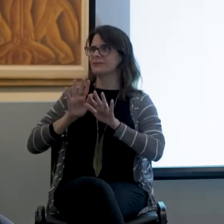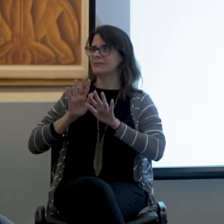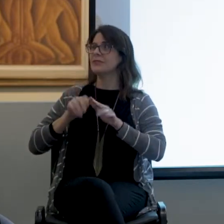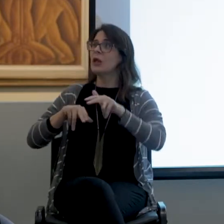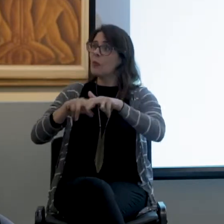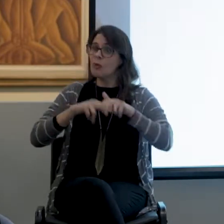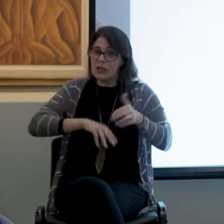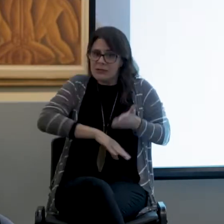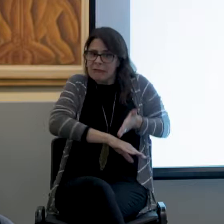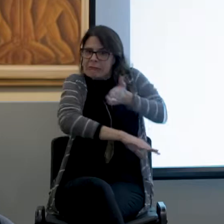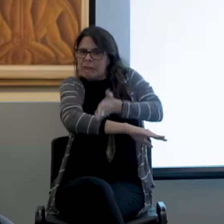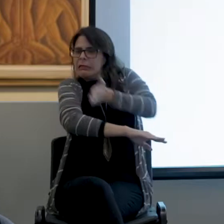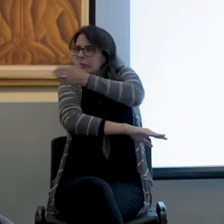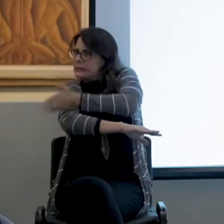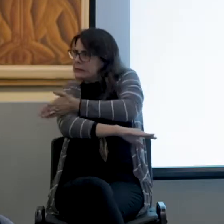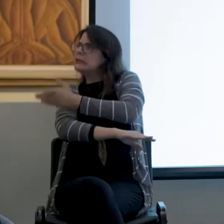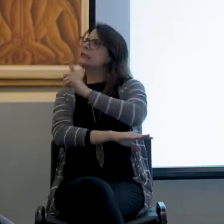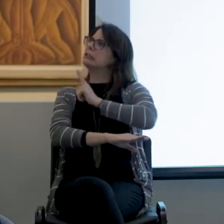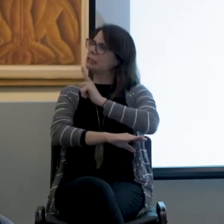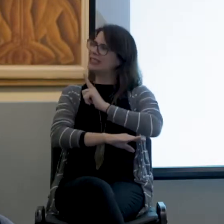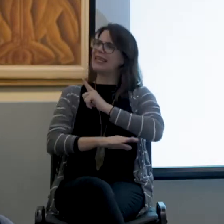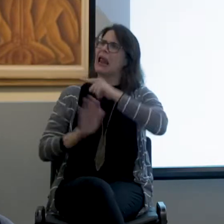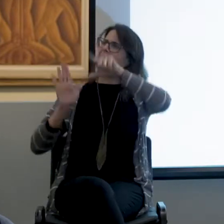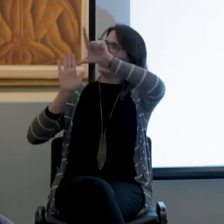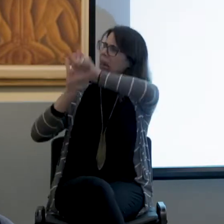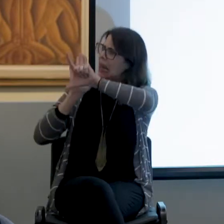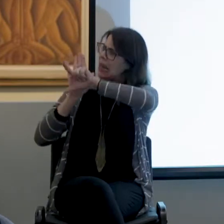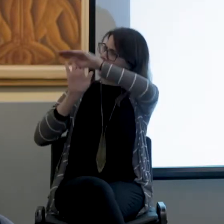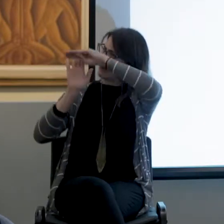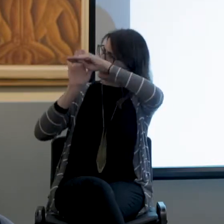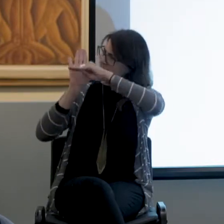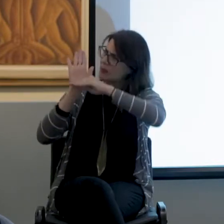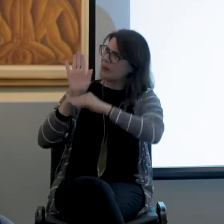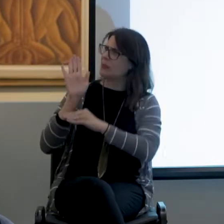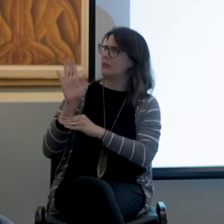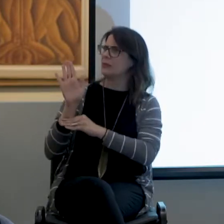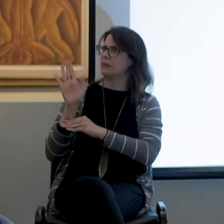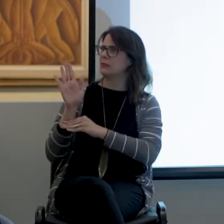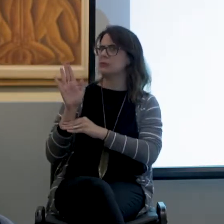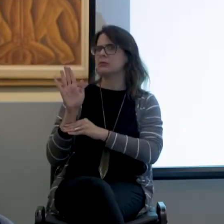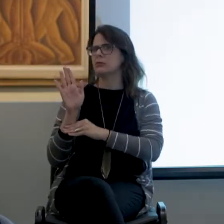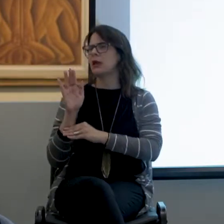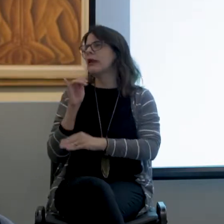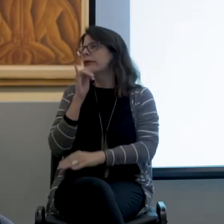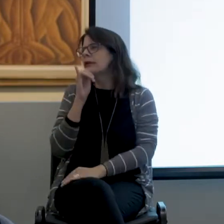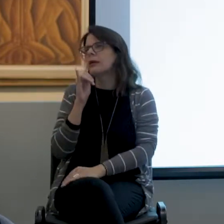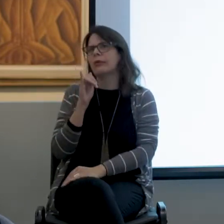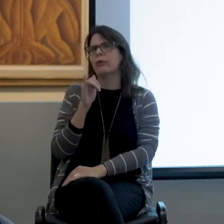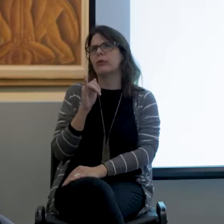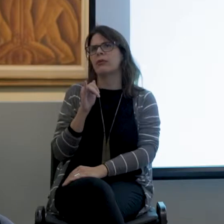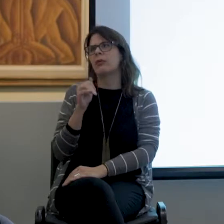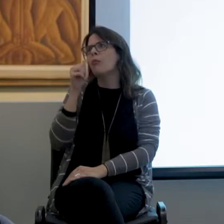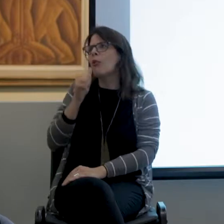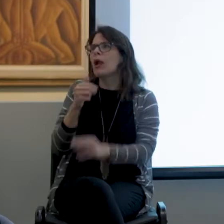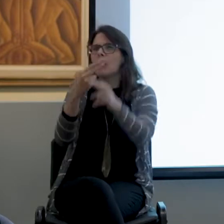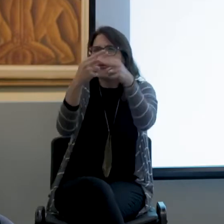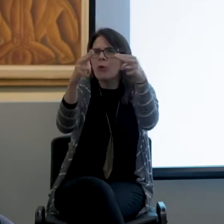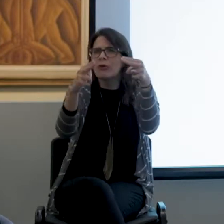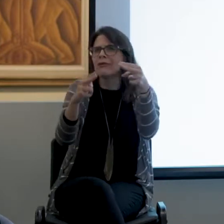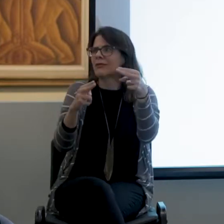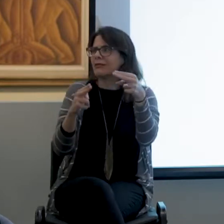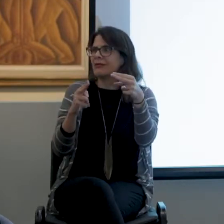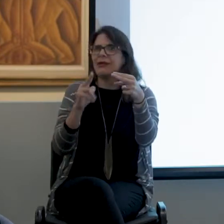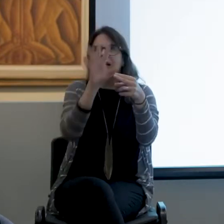monte de leis sobre a representação, que podia ser representado e como podia ser